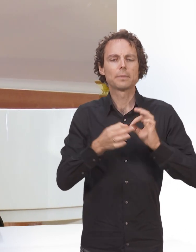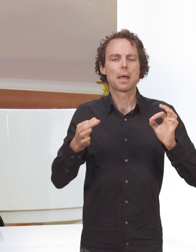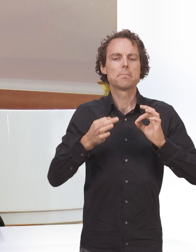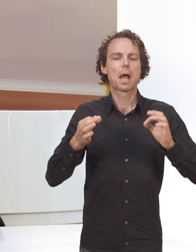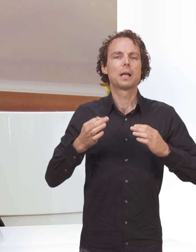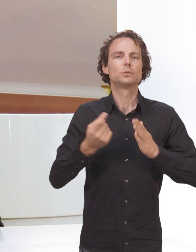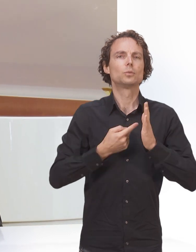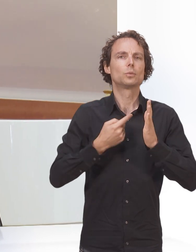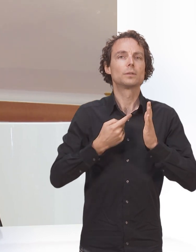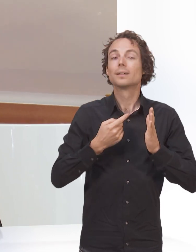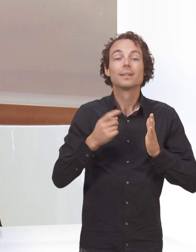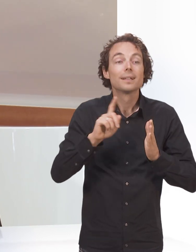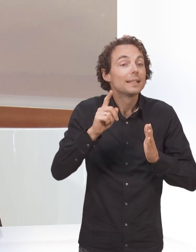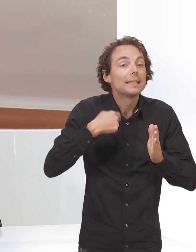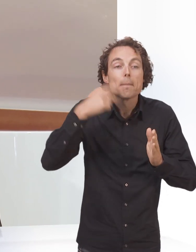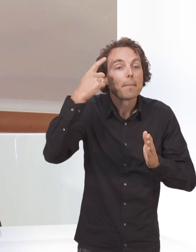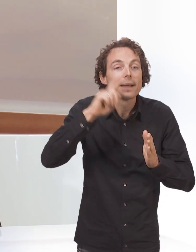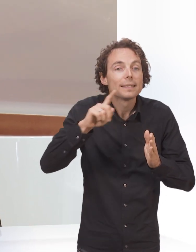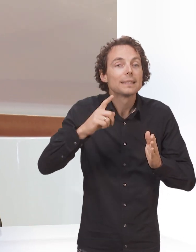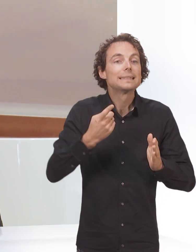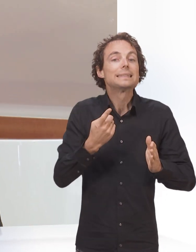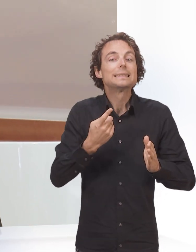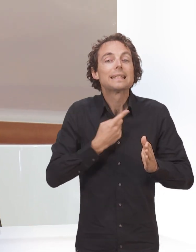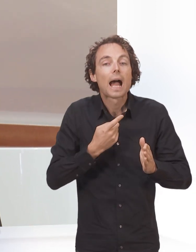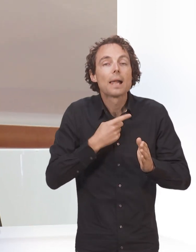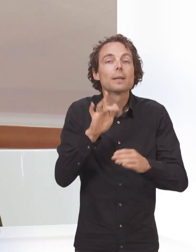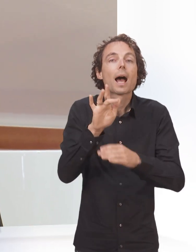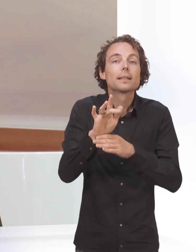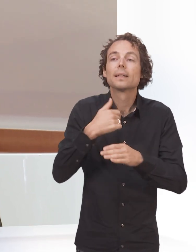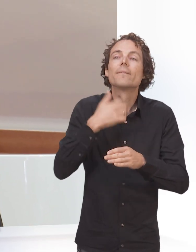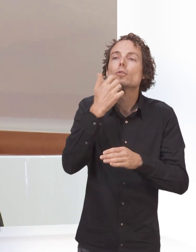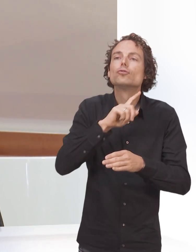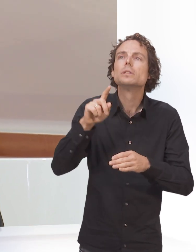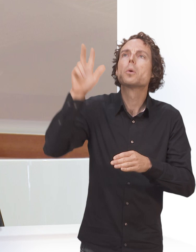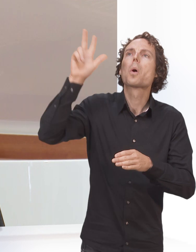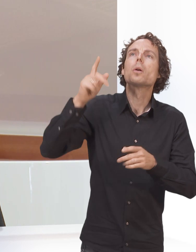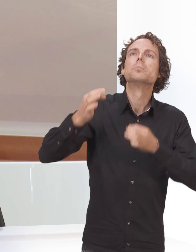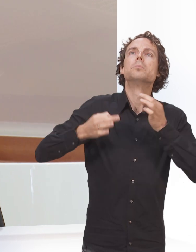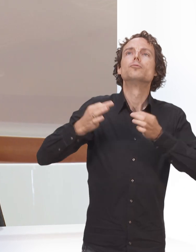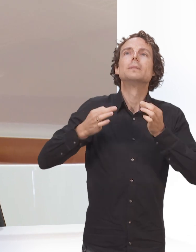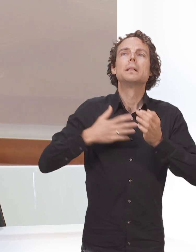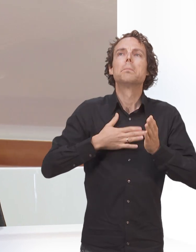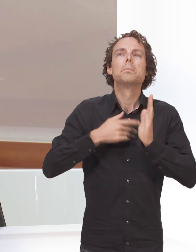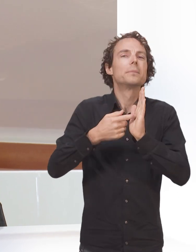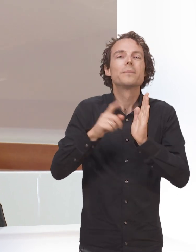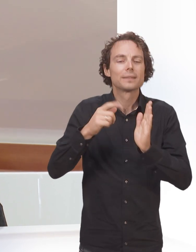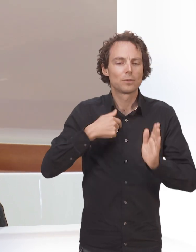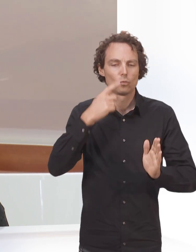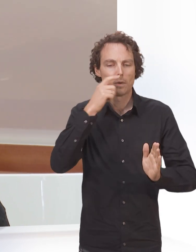ich, das ist eine Selbstanklage. Ich klage mich an, dass ich mich als Gott aufspiele, obwohl ich nur ein Mensch bin.